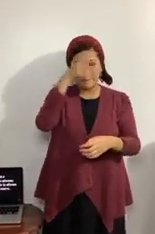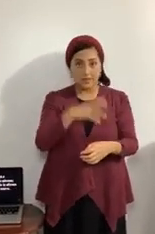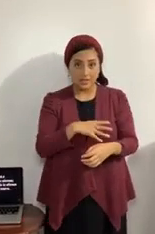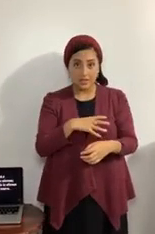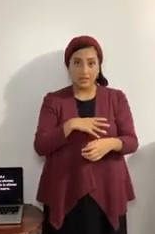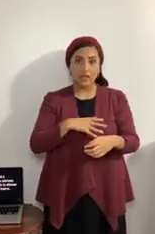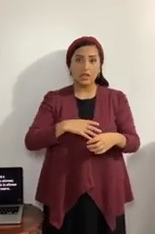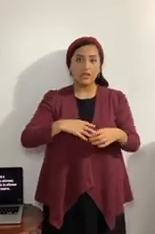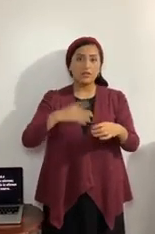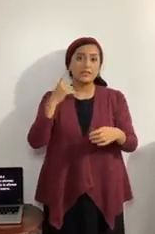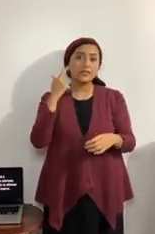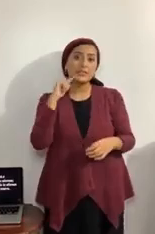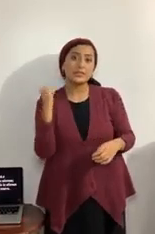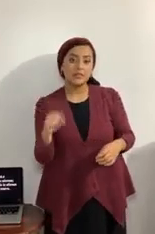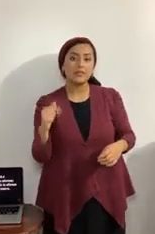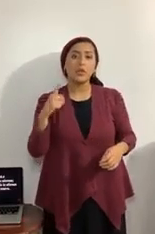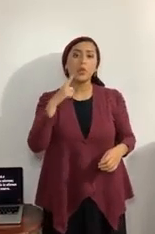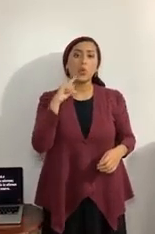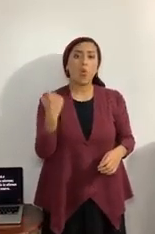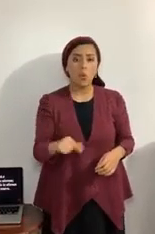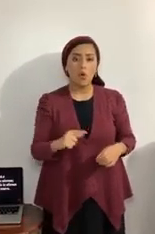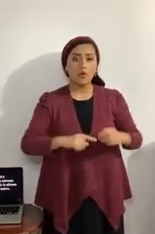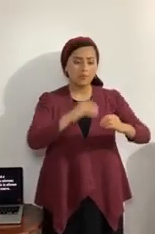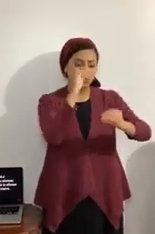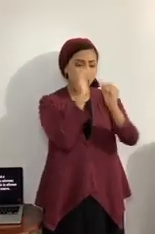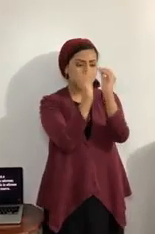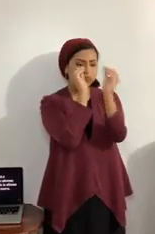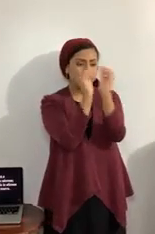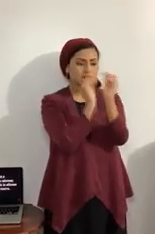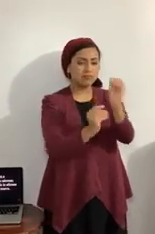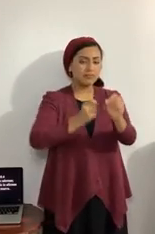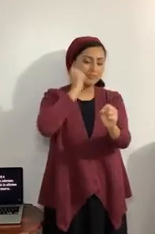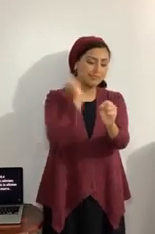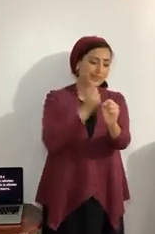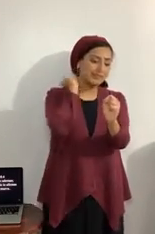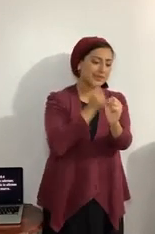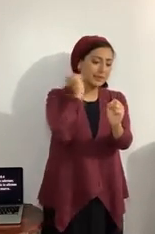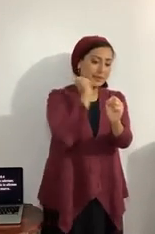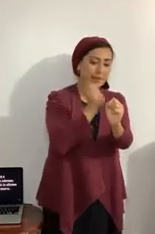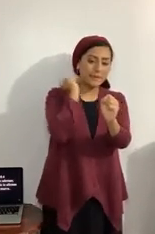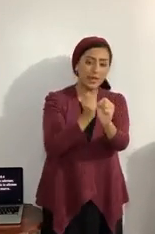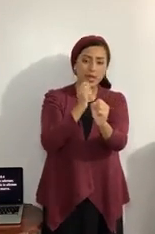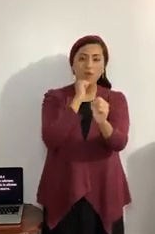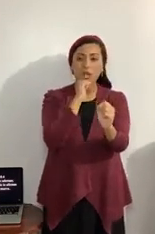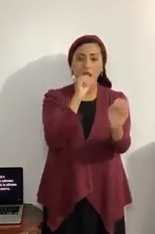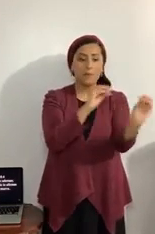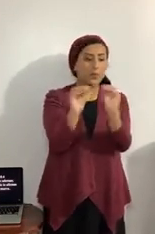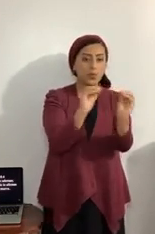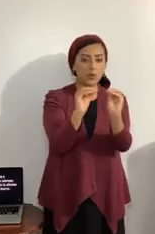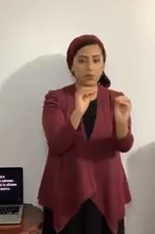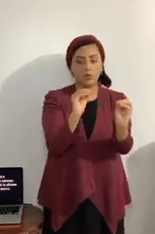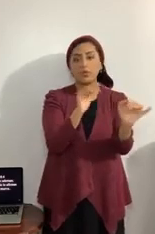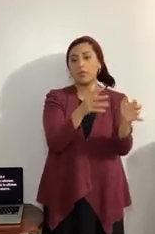con plata y oro lo adornan, con clavos y martillo lo afirman, para que no se mueva. De ahí salió el arbolito de Navidad.